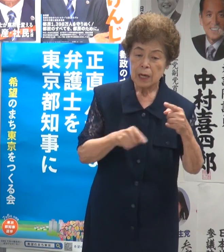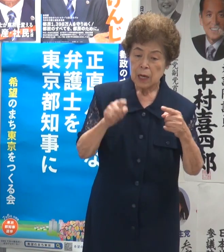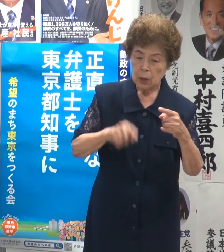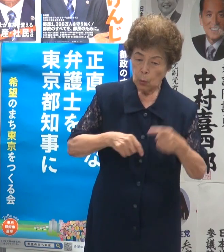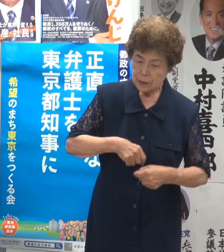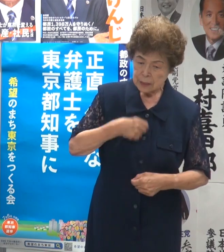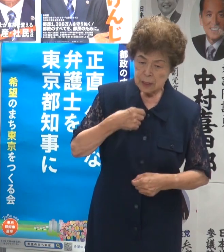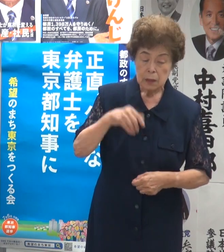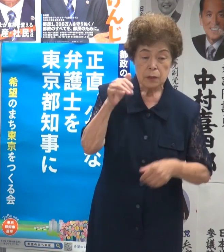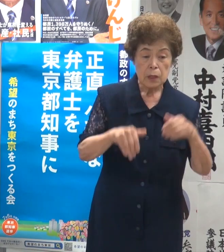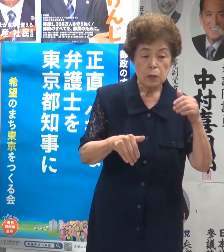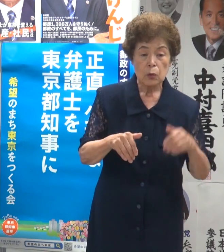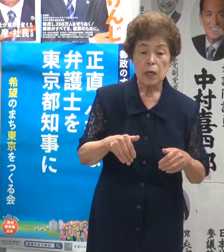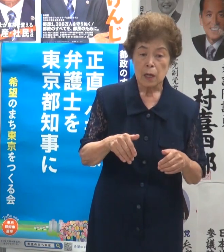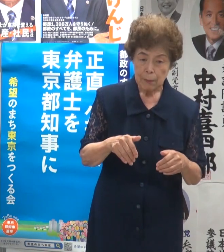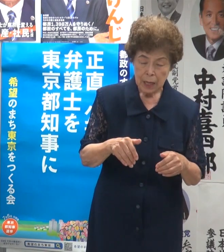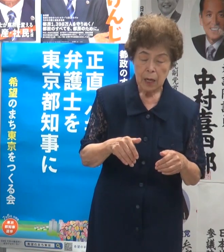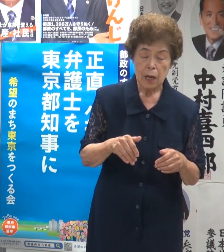だと、まあ